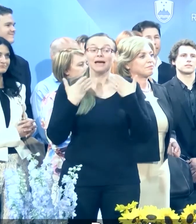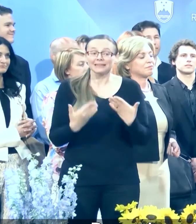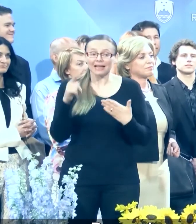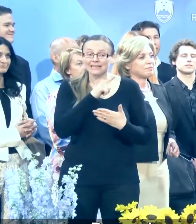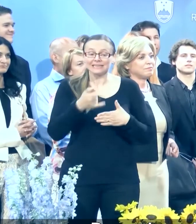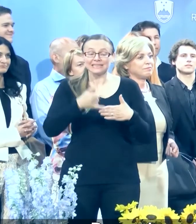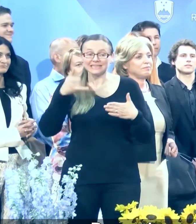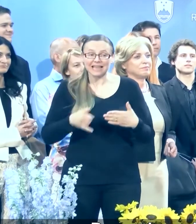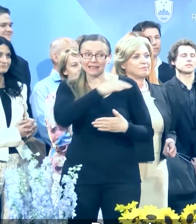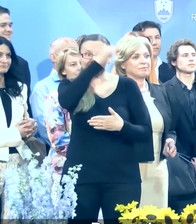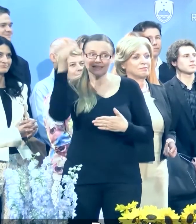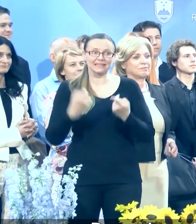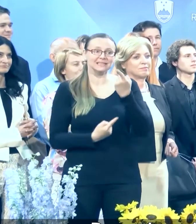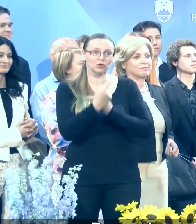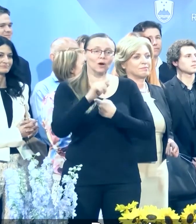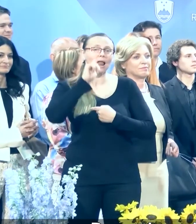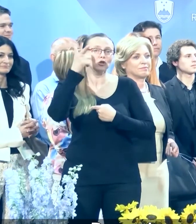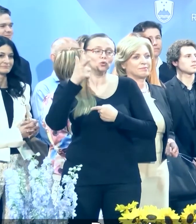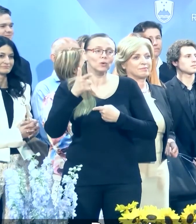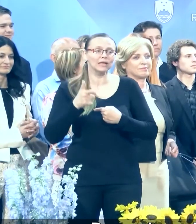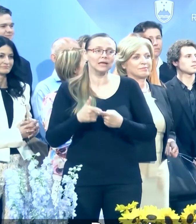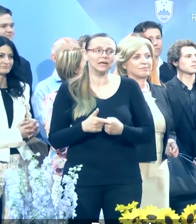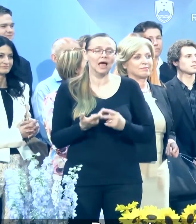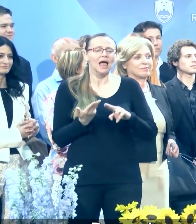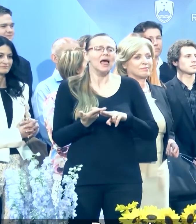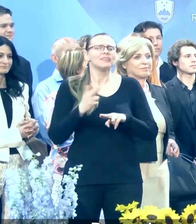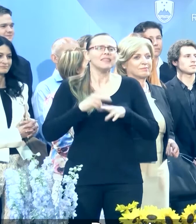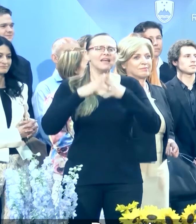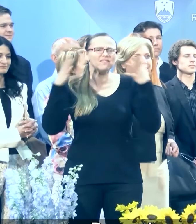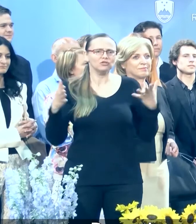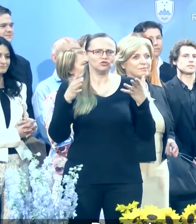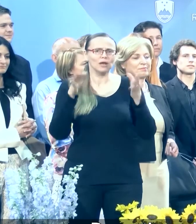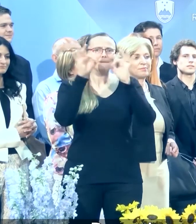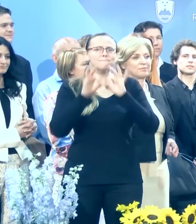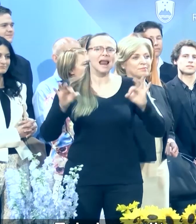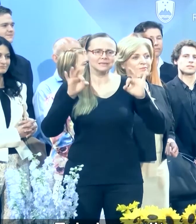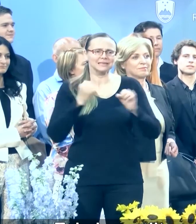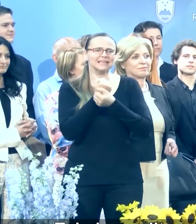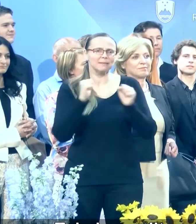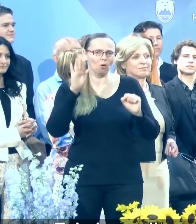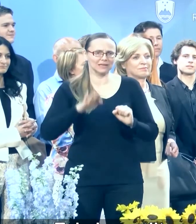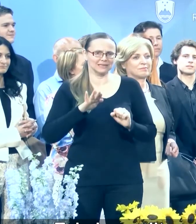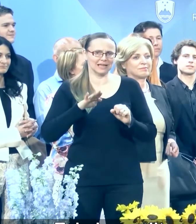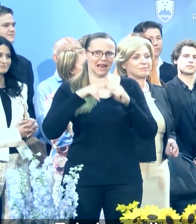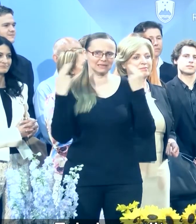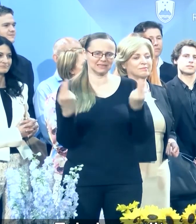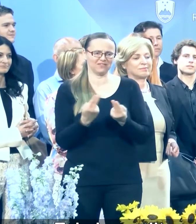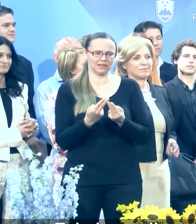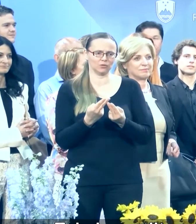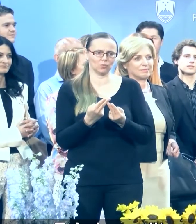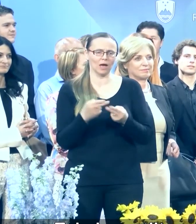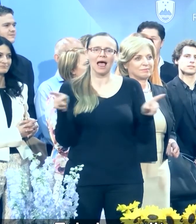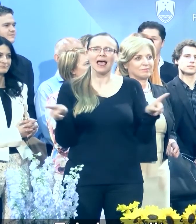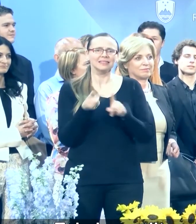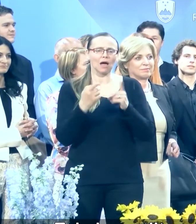dni se je dogajal drugi največji praznik demokracije na svetu. Takoj za volitvami